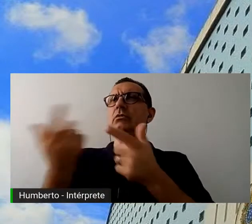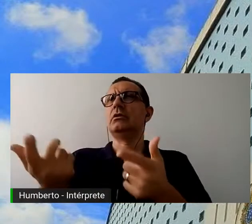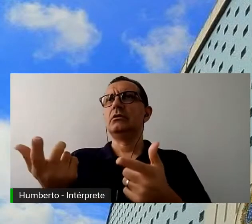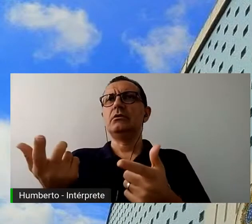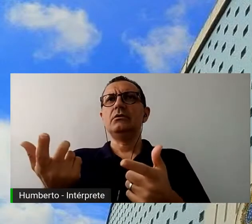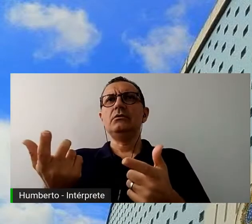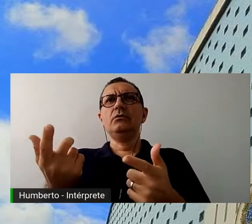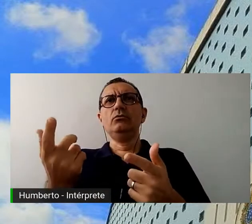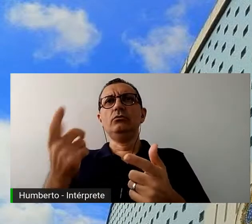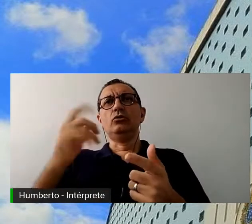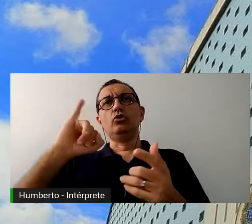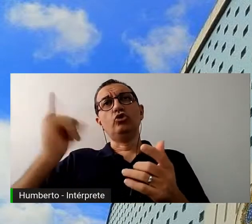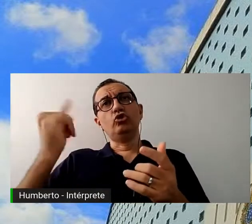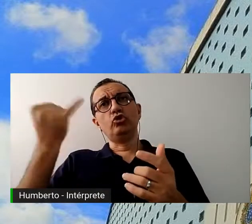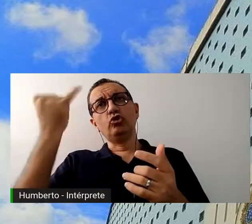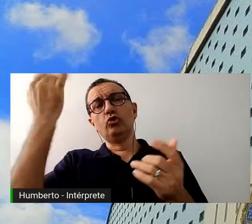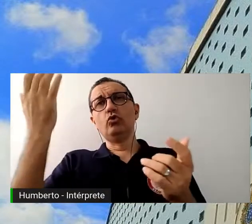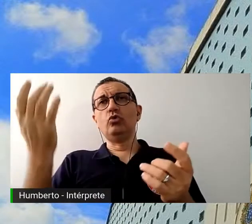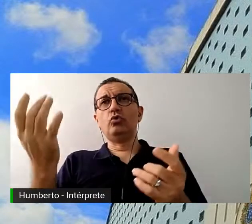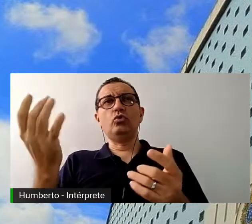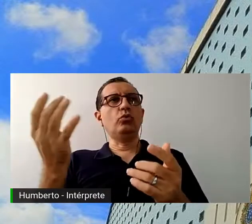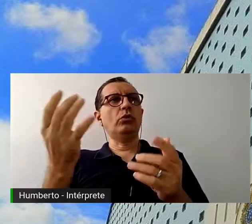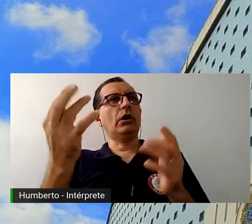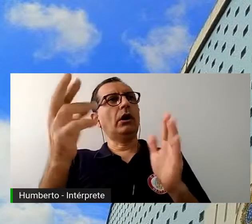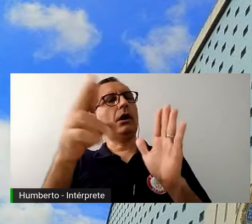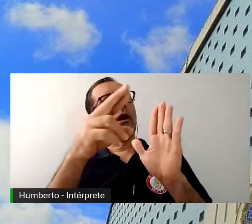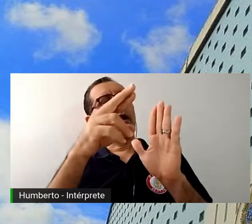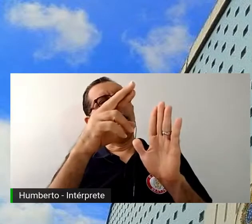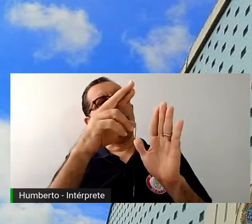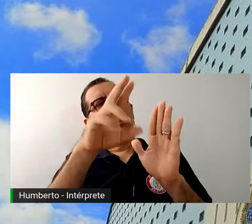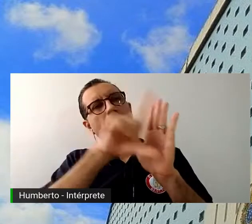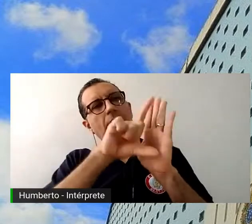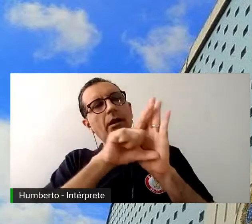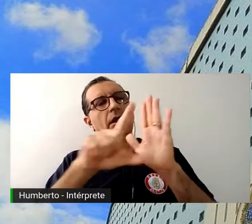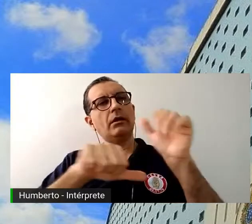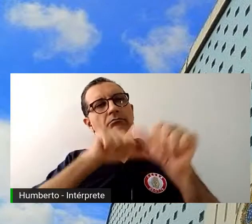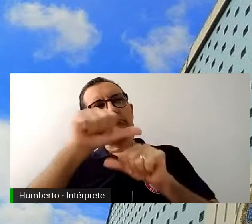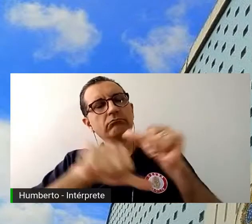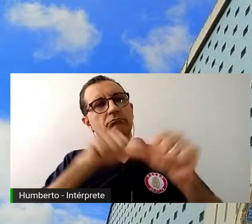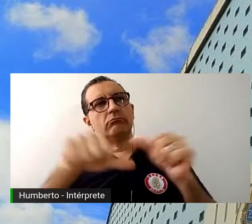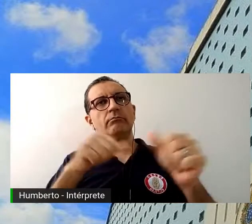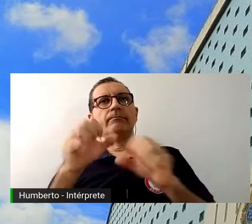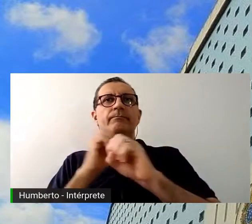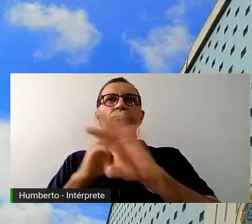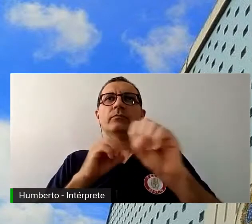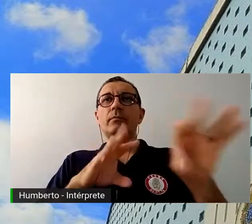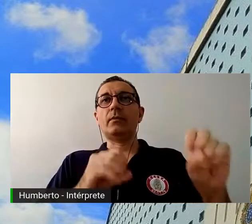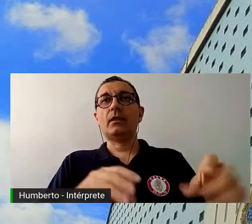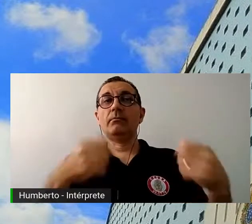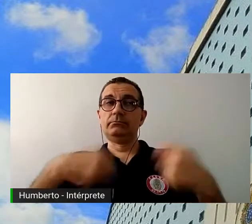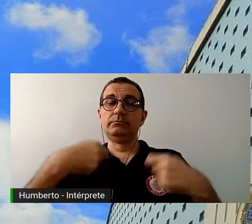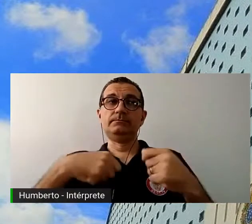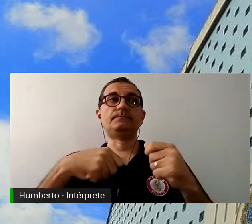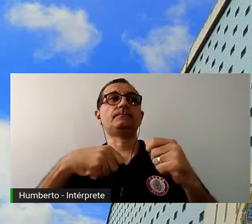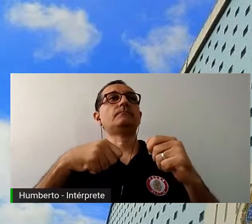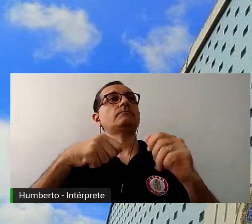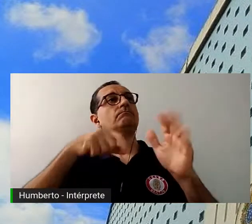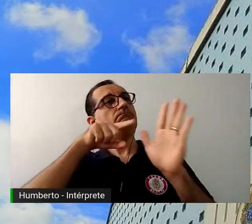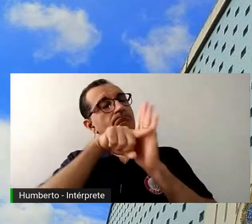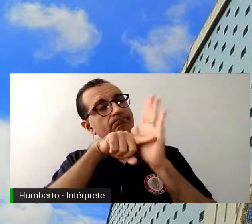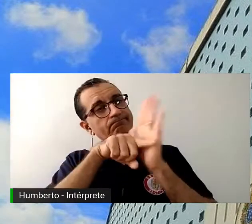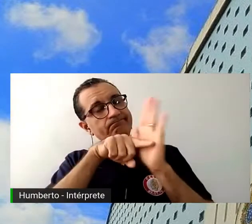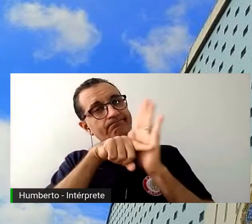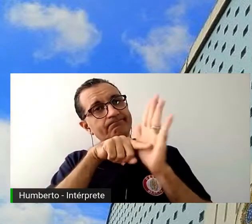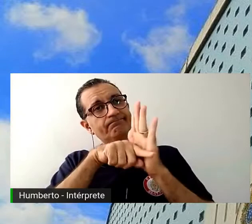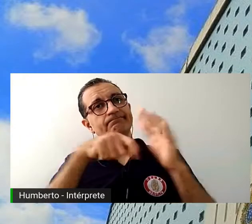É necessário ver a dependência dentro desse conceito do que está sendo feito no país e das reformas que foram levadas